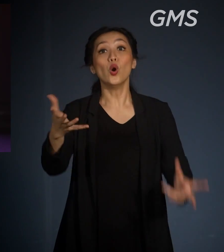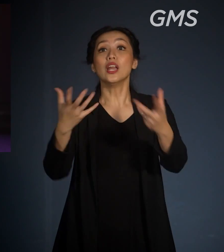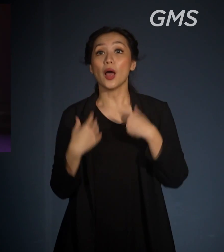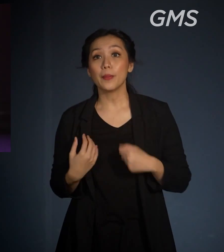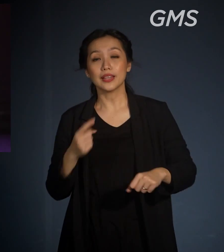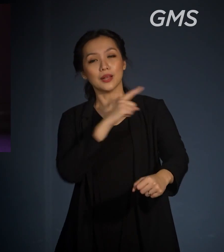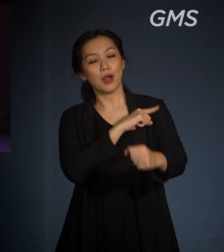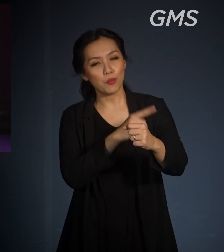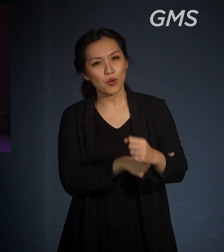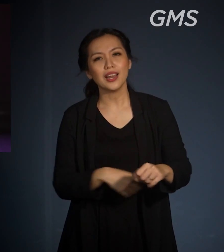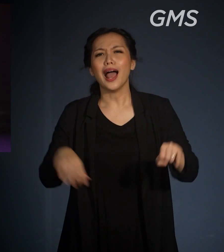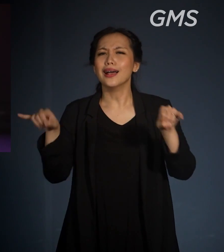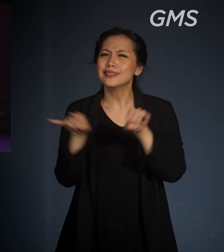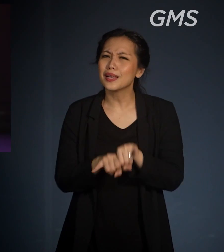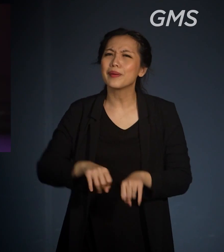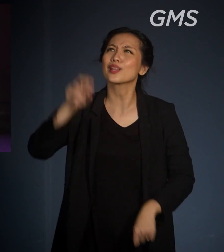seperti Tuhan.